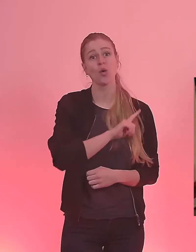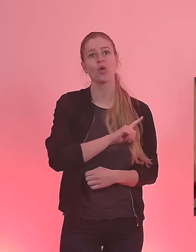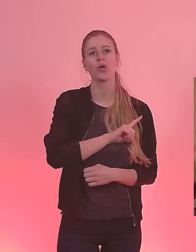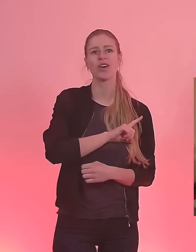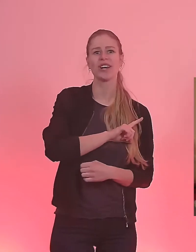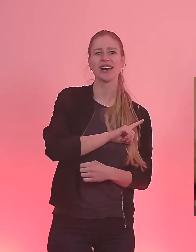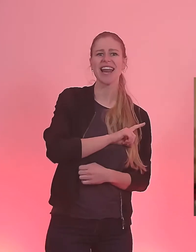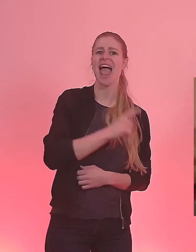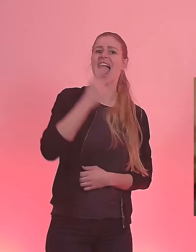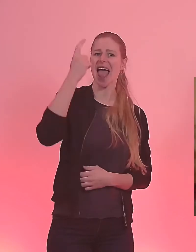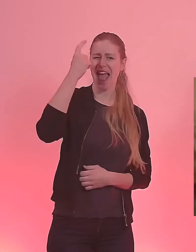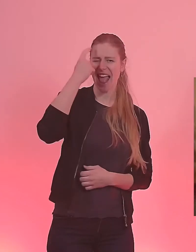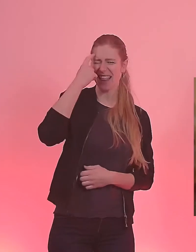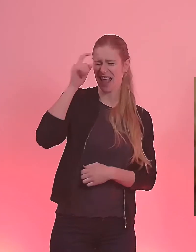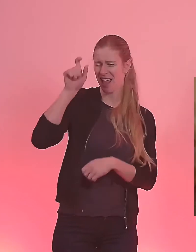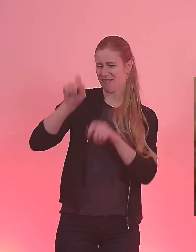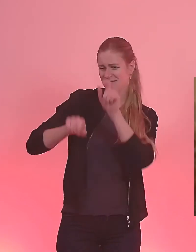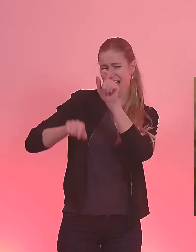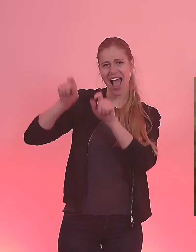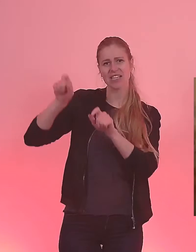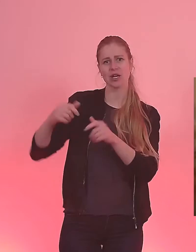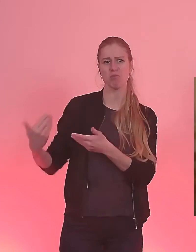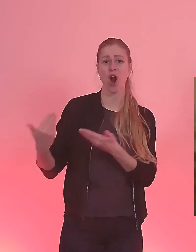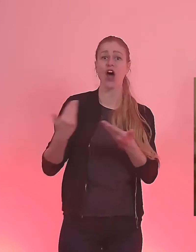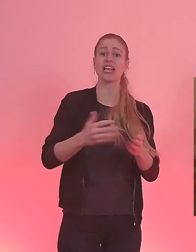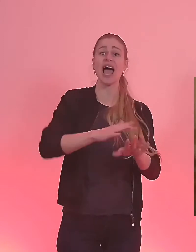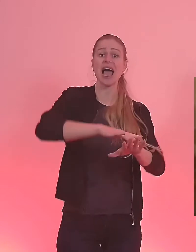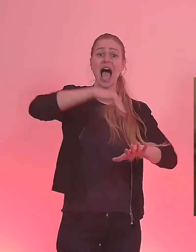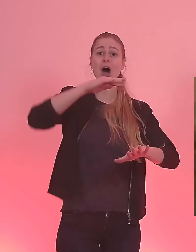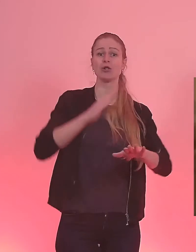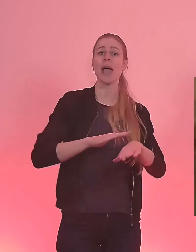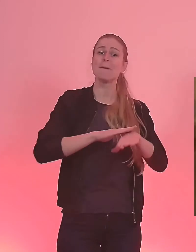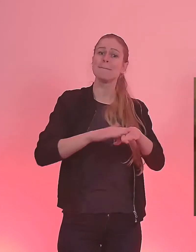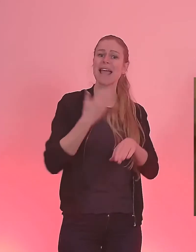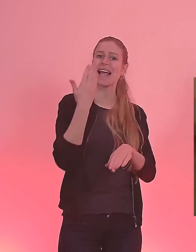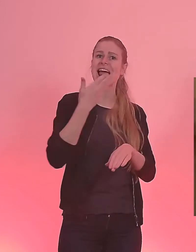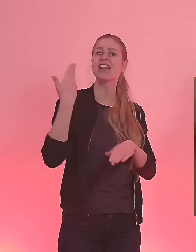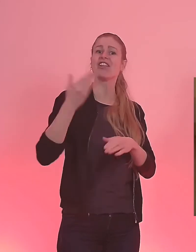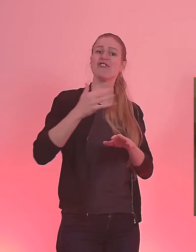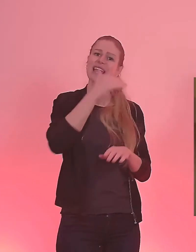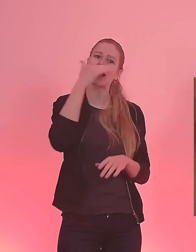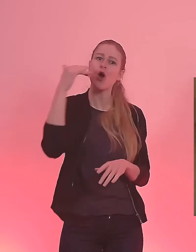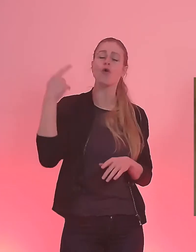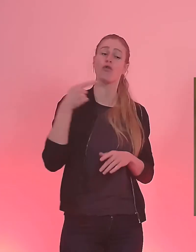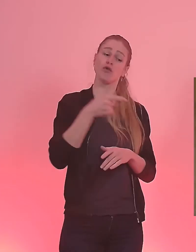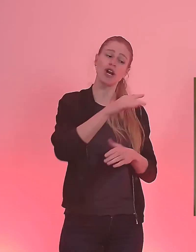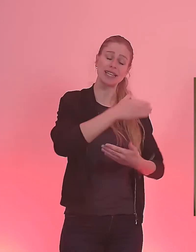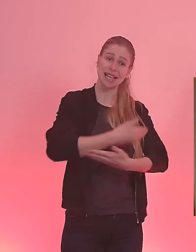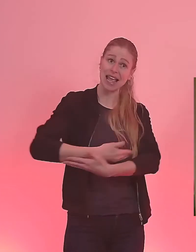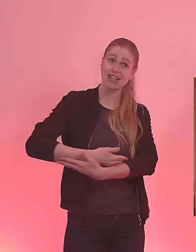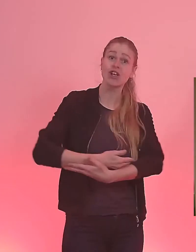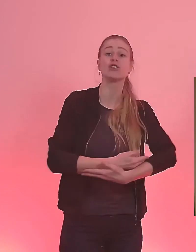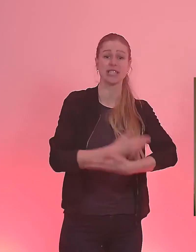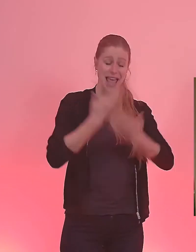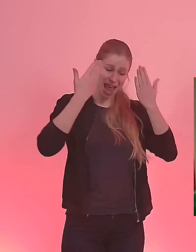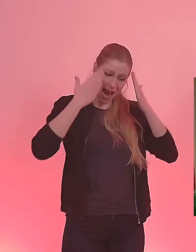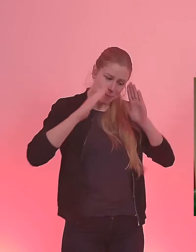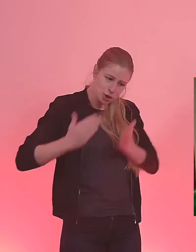gewoon. En de wijze bracht de goud, meer en wierook voor het kind